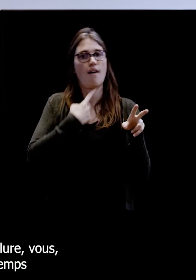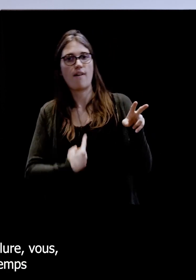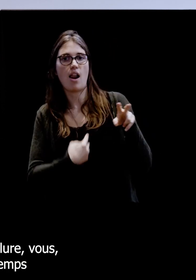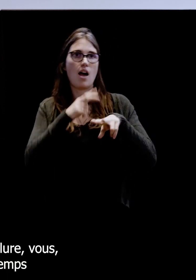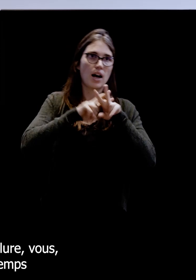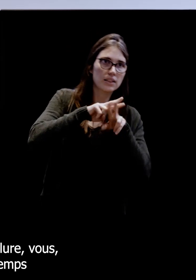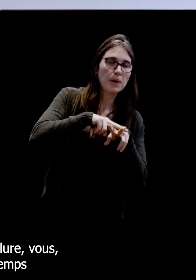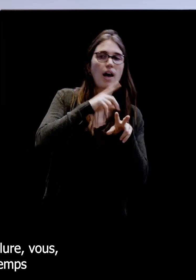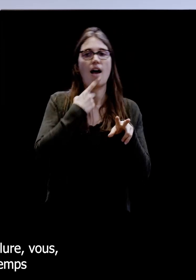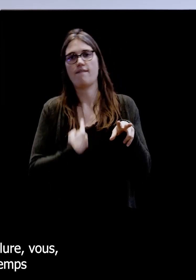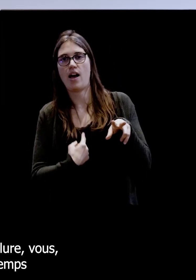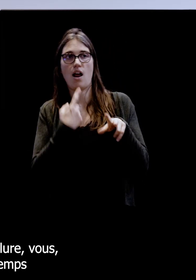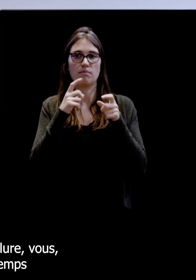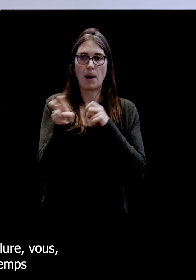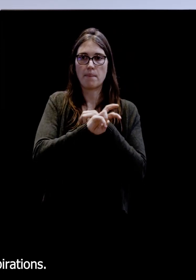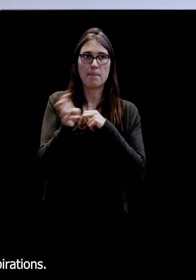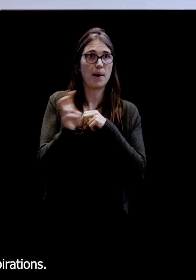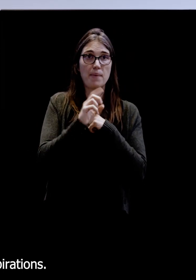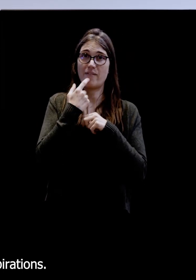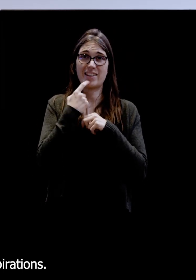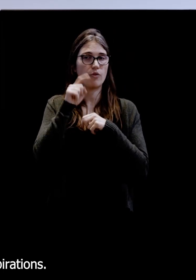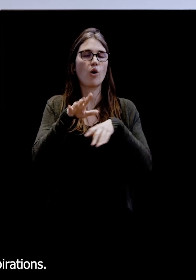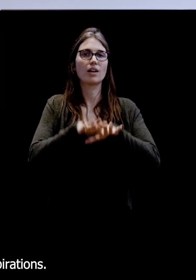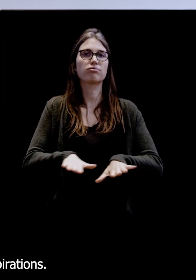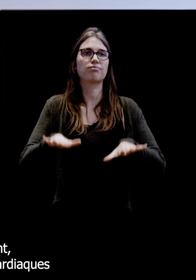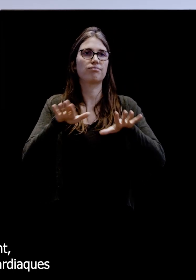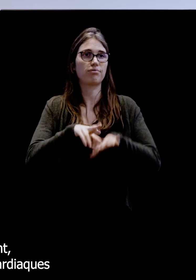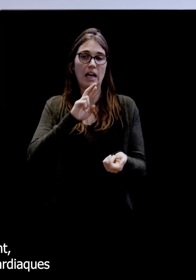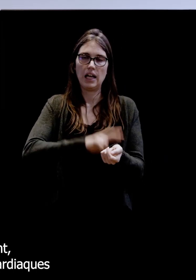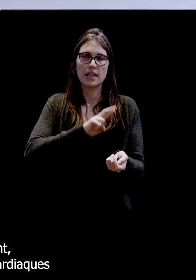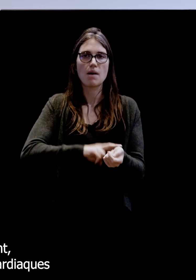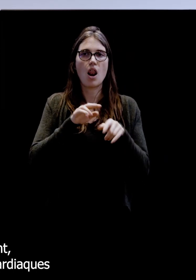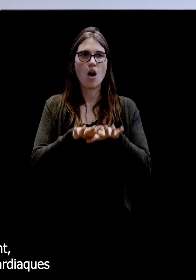Si vous respirez à toute allure, vous n'avez pas le temps d'avaler entre 2 respirations. Donc